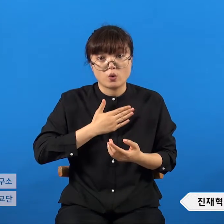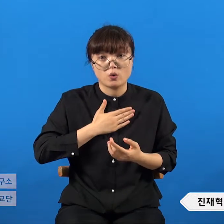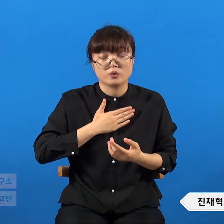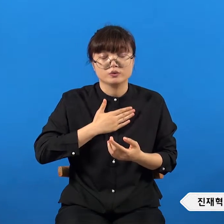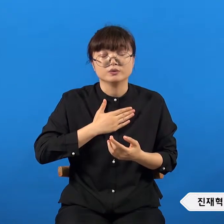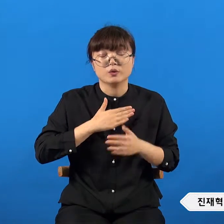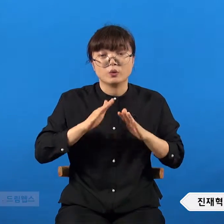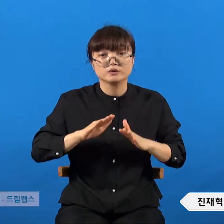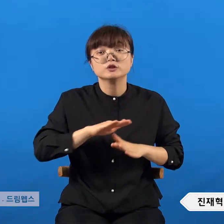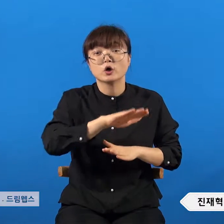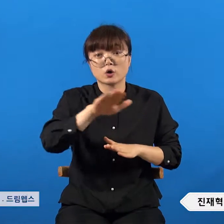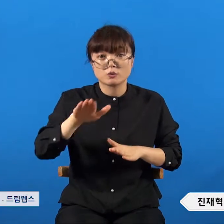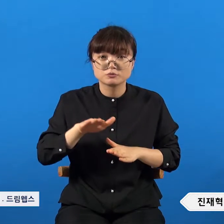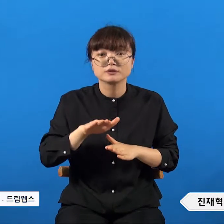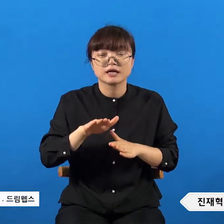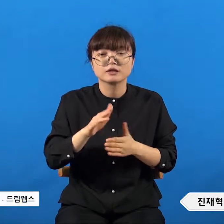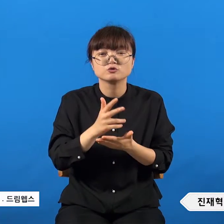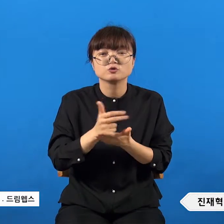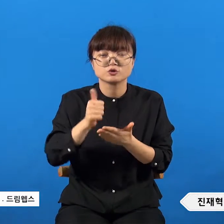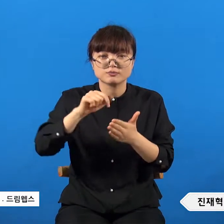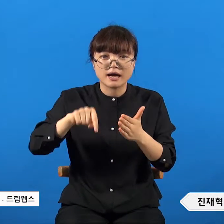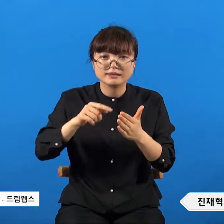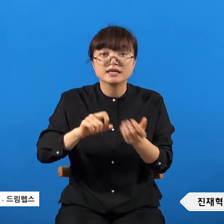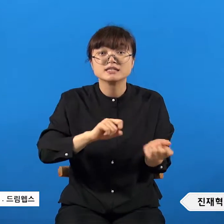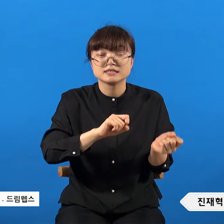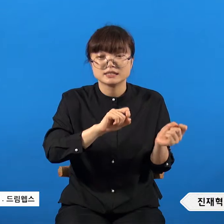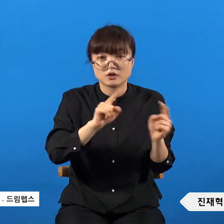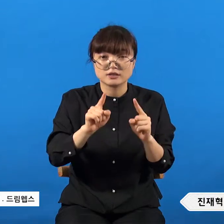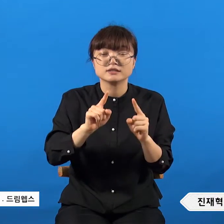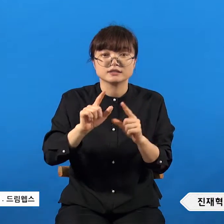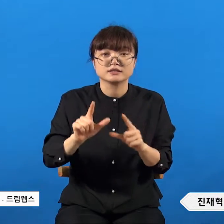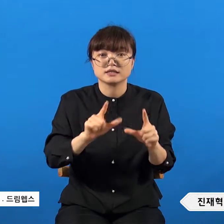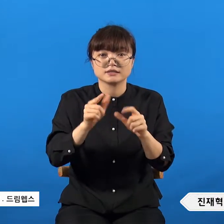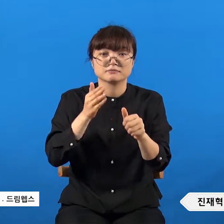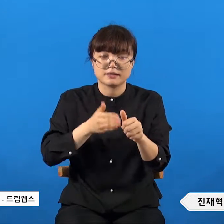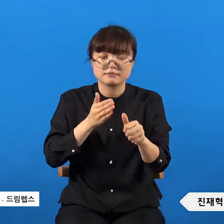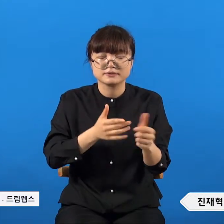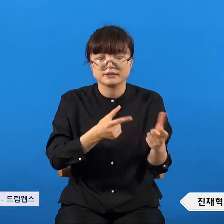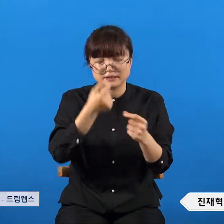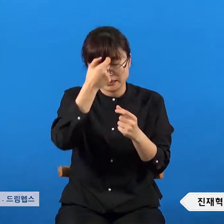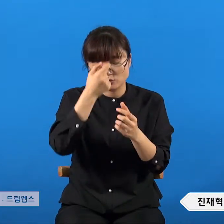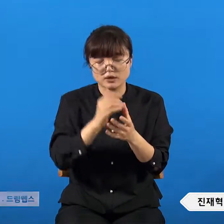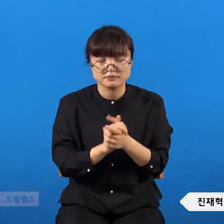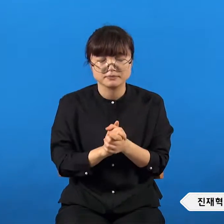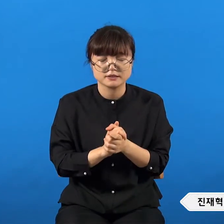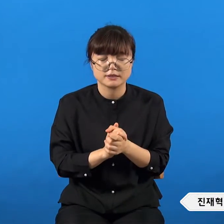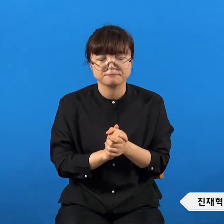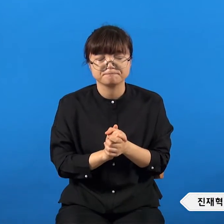삶이 되시기를 주의 이름으로 축원합니다. 기도하겠습니다.